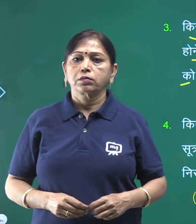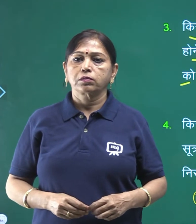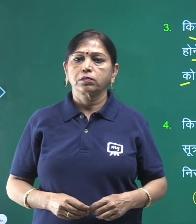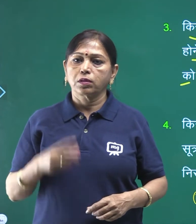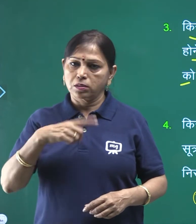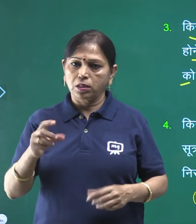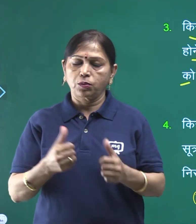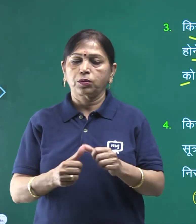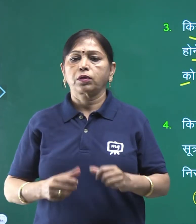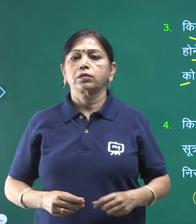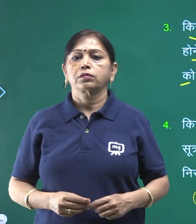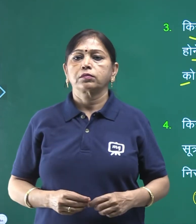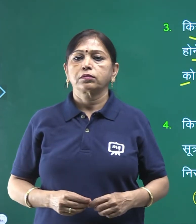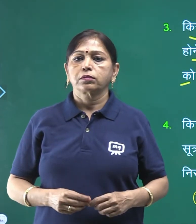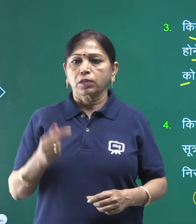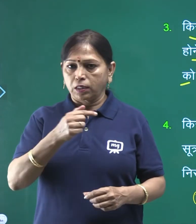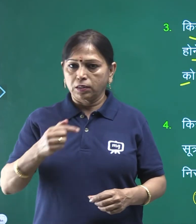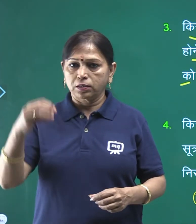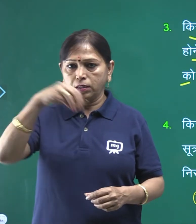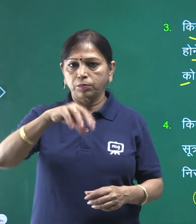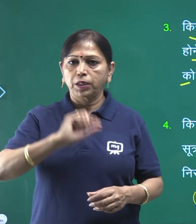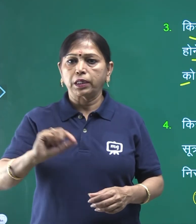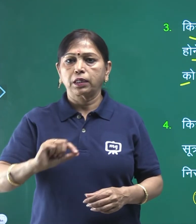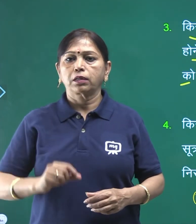सही ऑप्शन रिक्त स्थान में लिखेंगे।